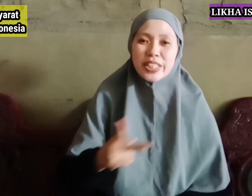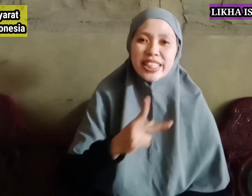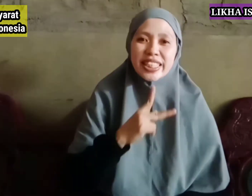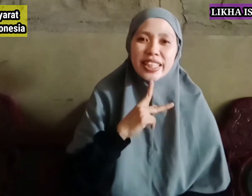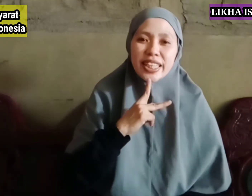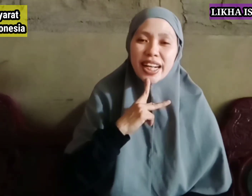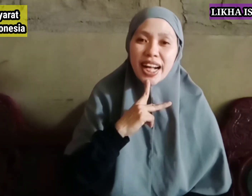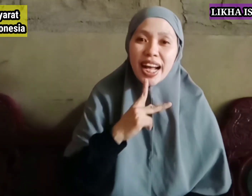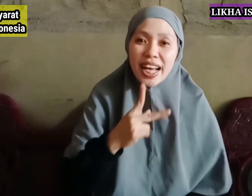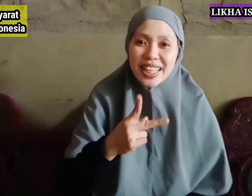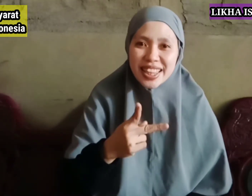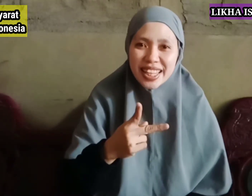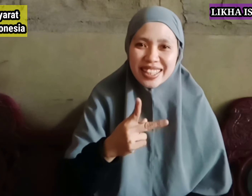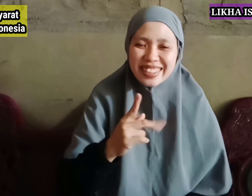sini. Kata.